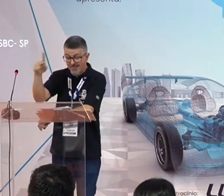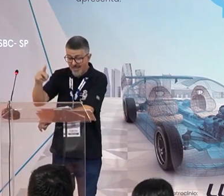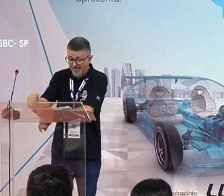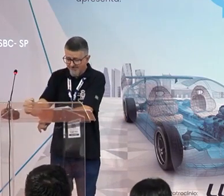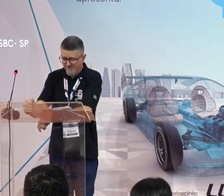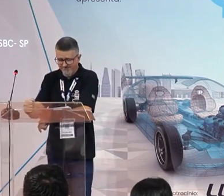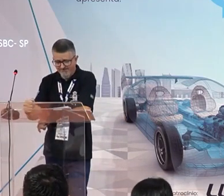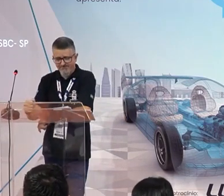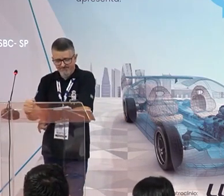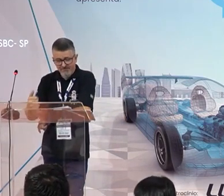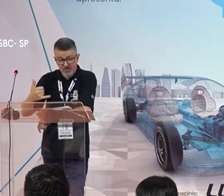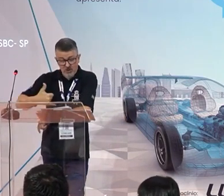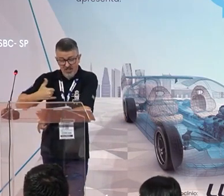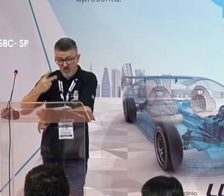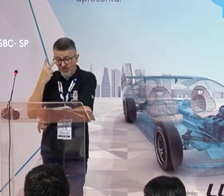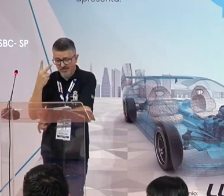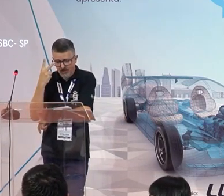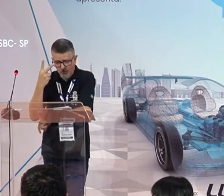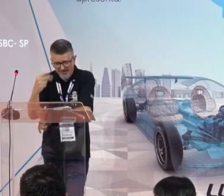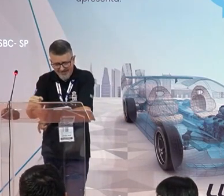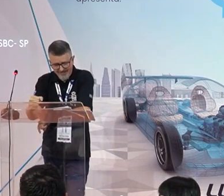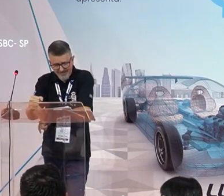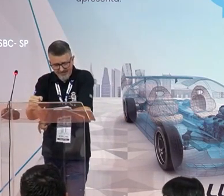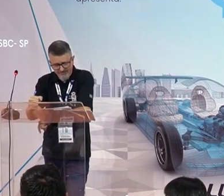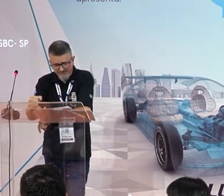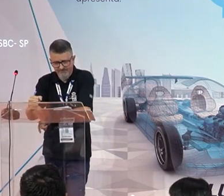com o pai dele desde dois anos.